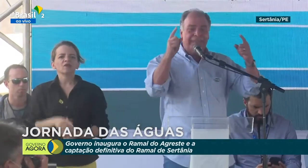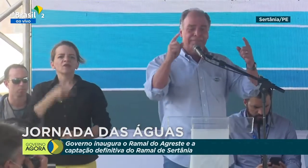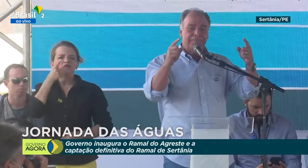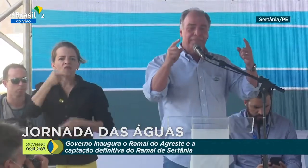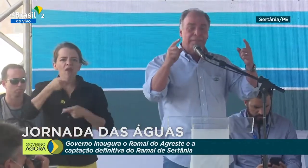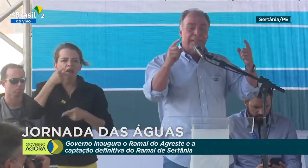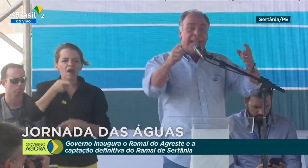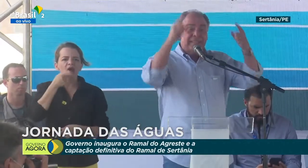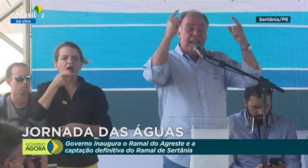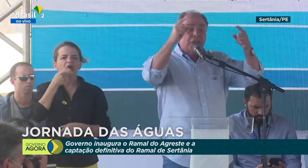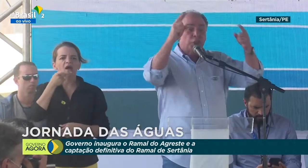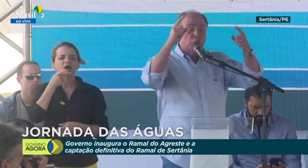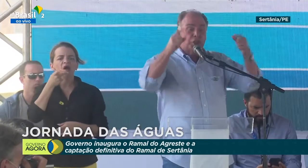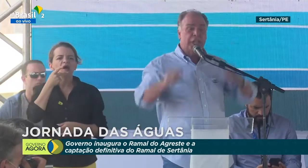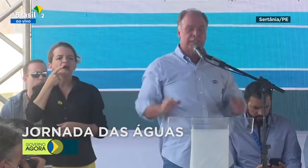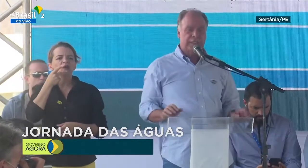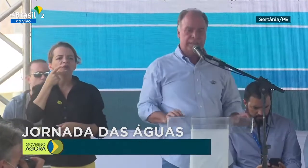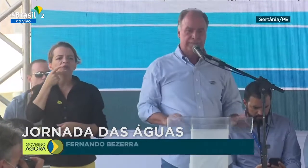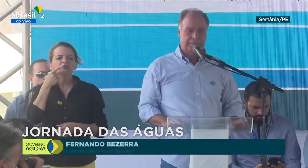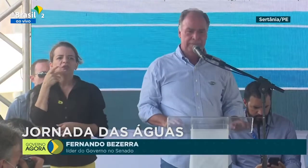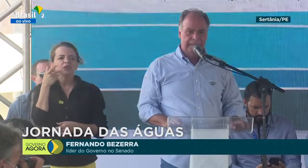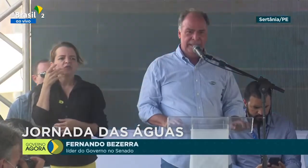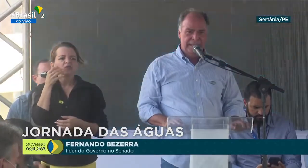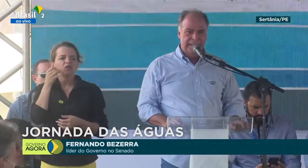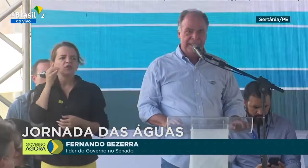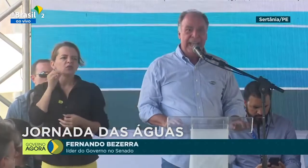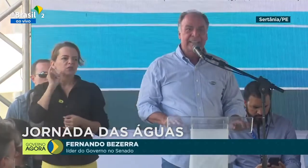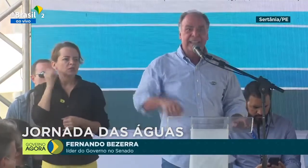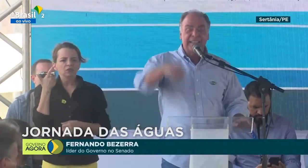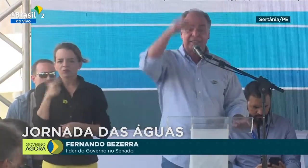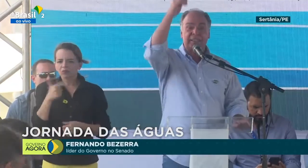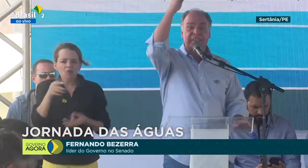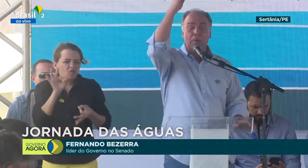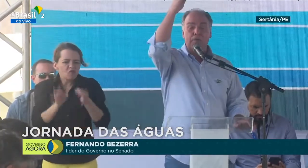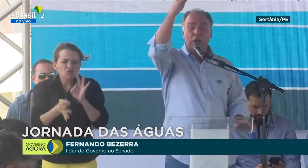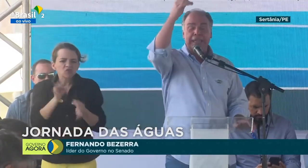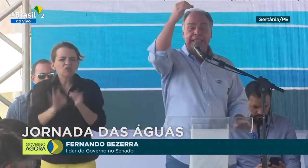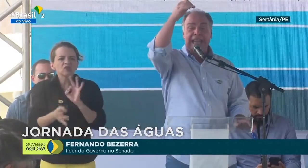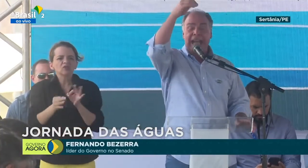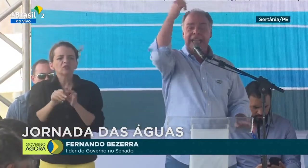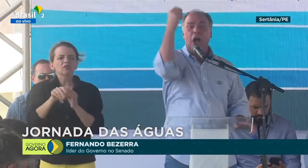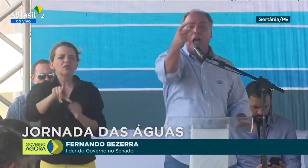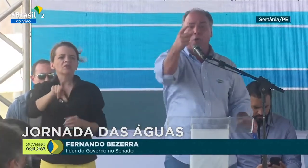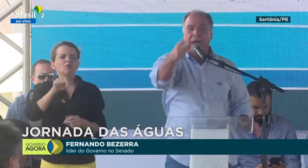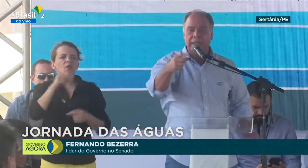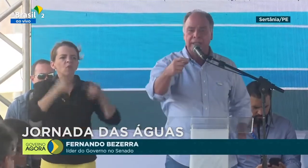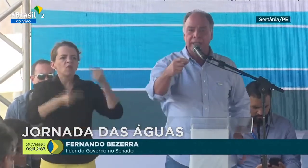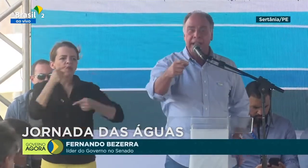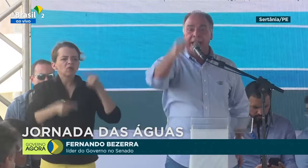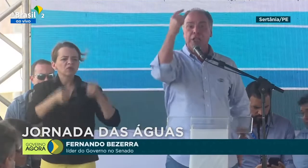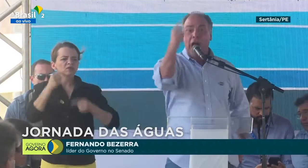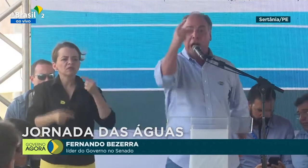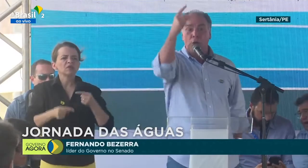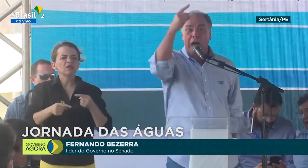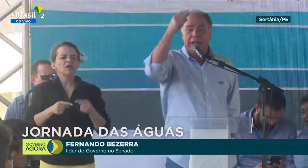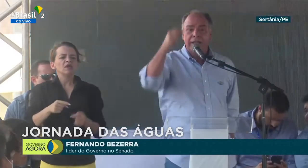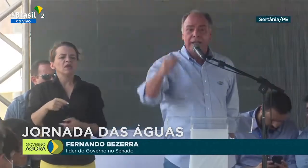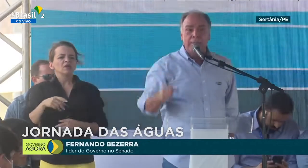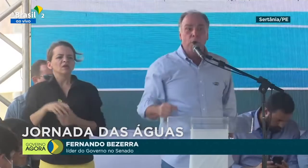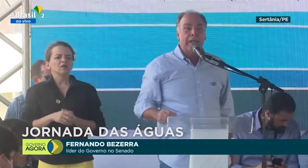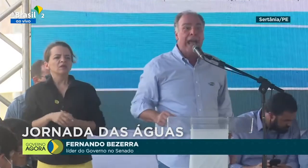falar dessa injustiça, dessa decisão política inócua.